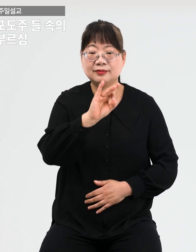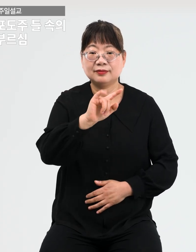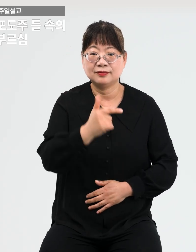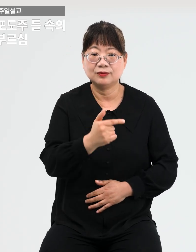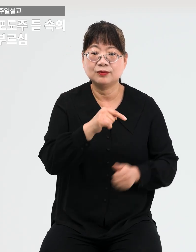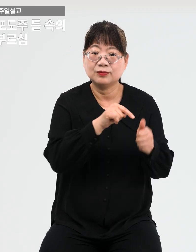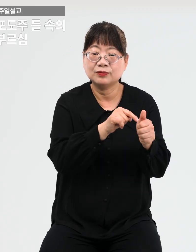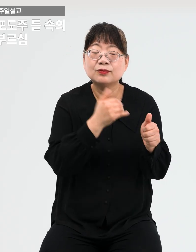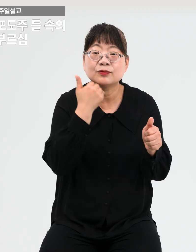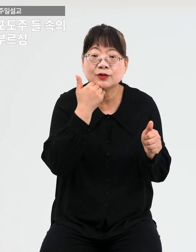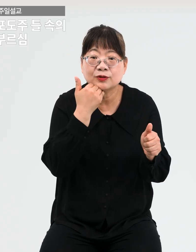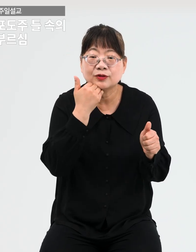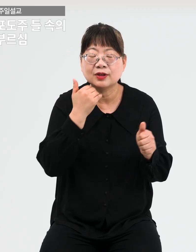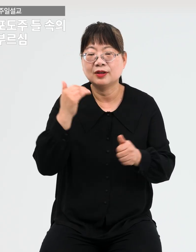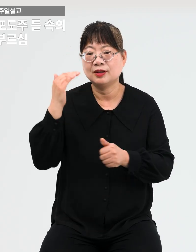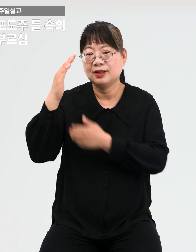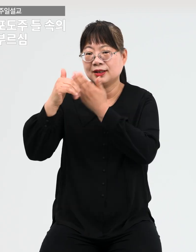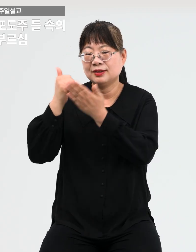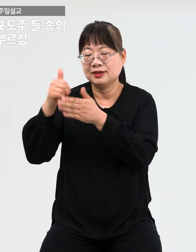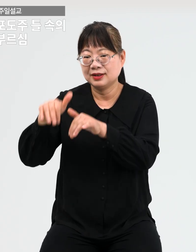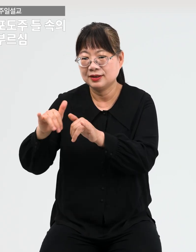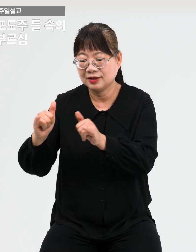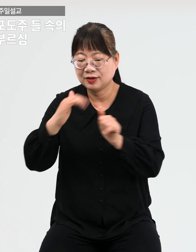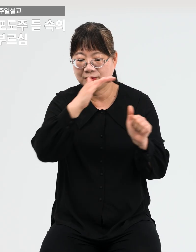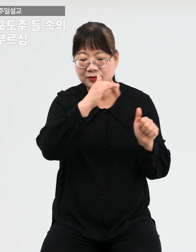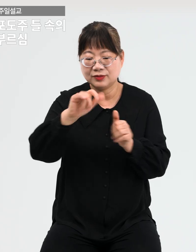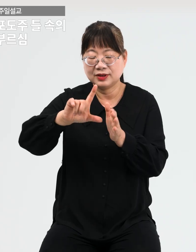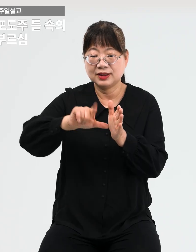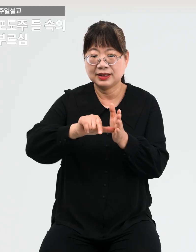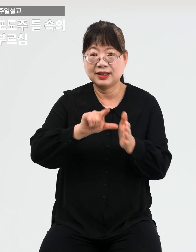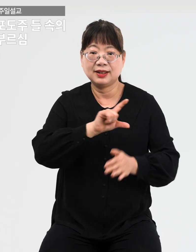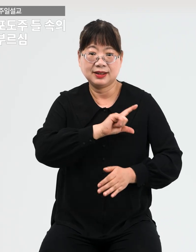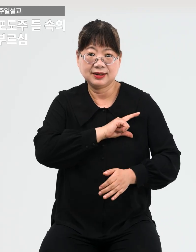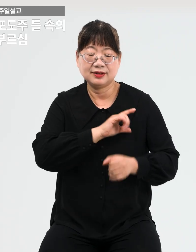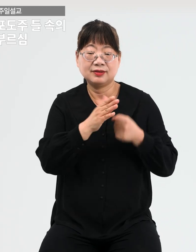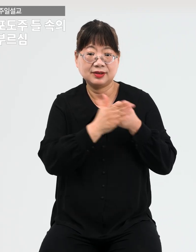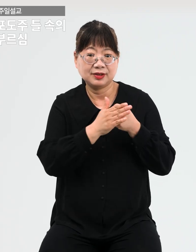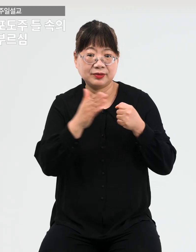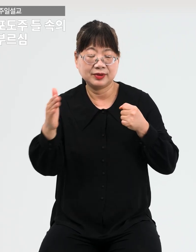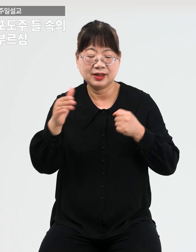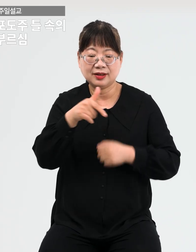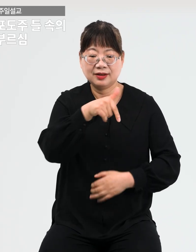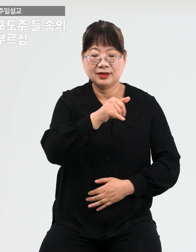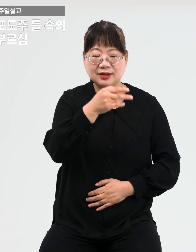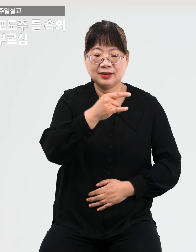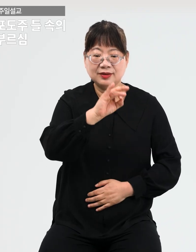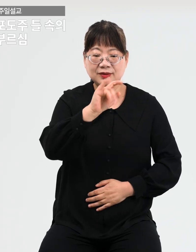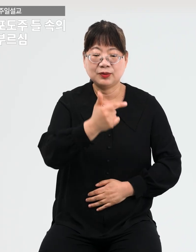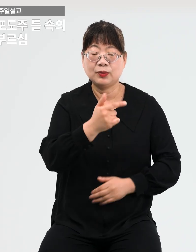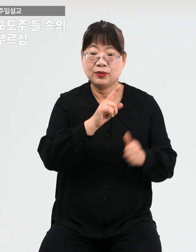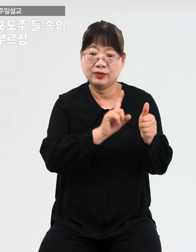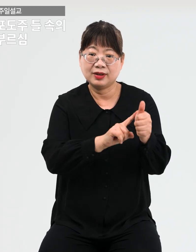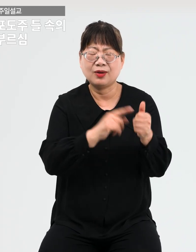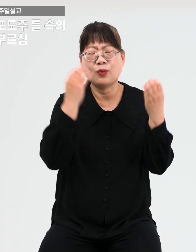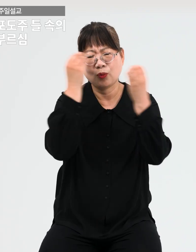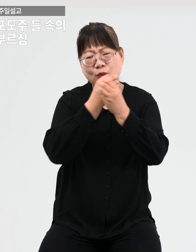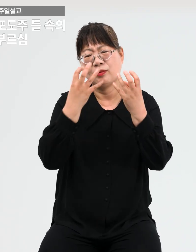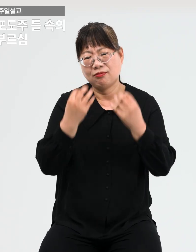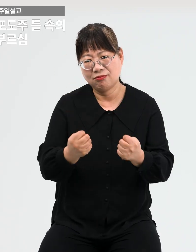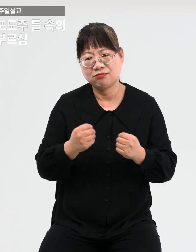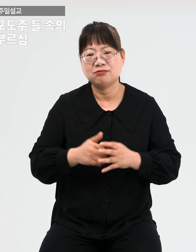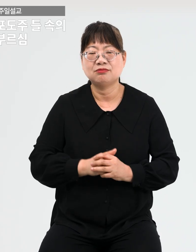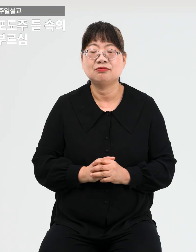주의 사자가 기도원을 부를 때 불렀던 호칭 때문에 기도원에 대한 많은 오해가